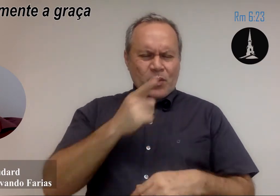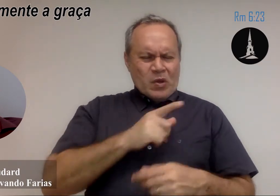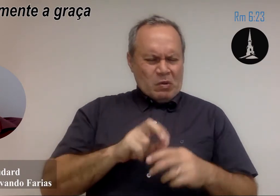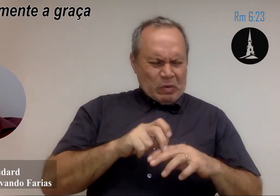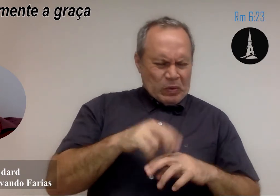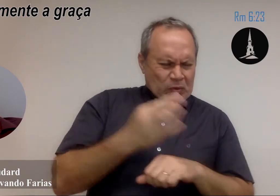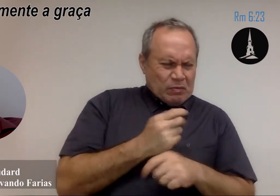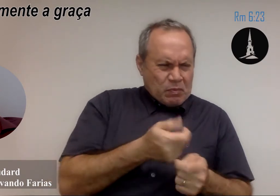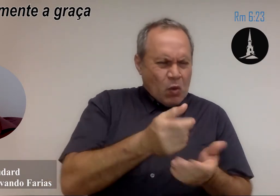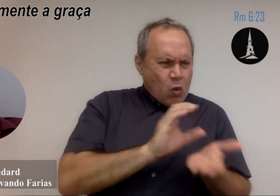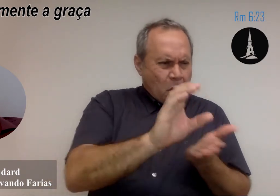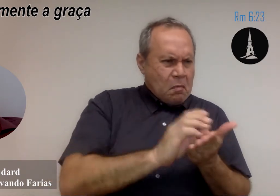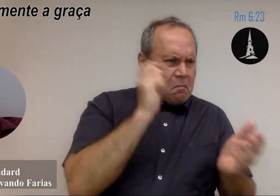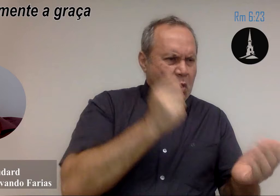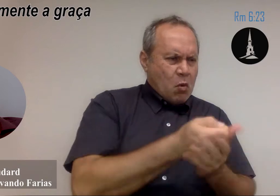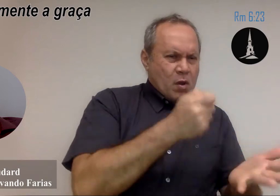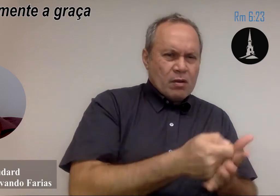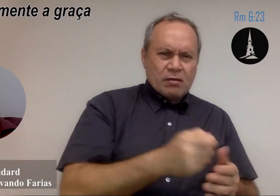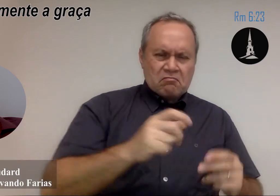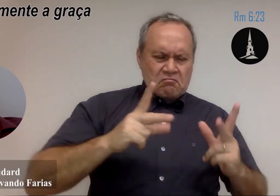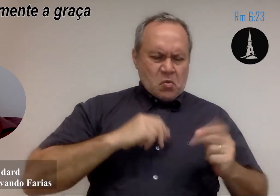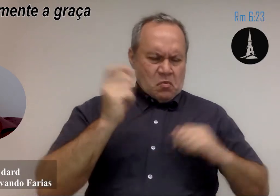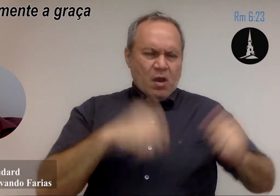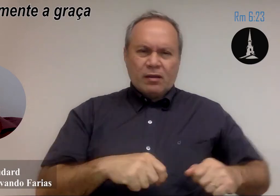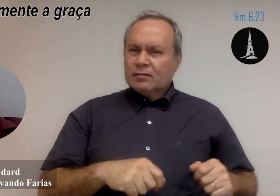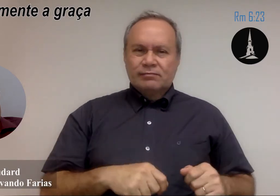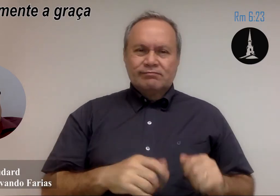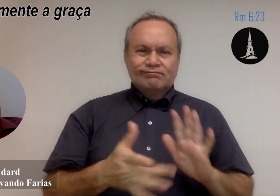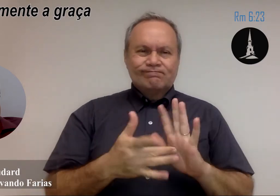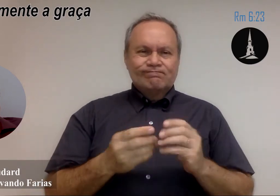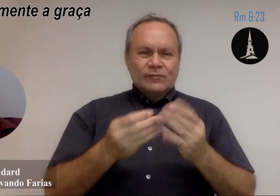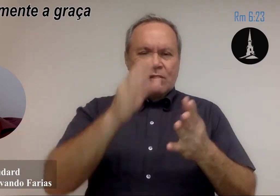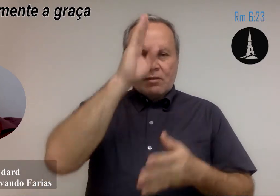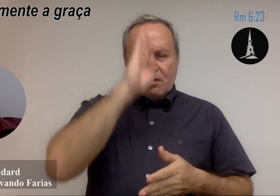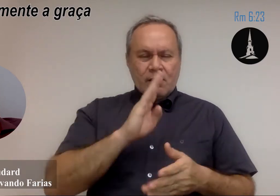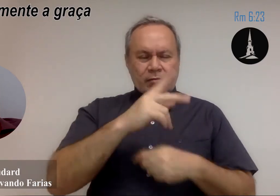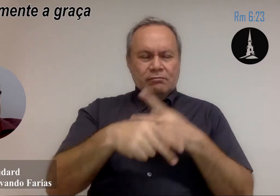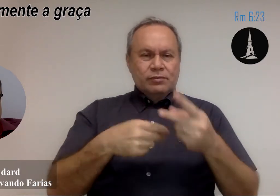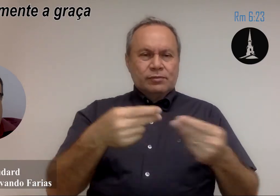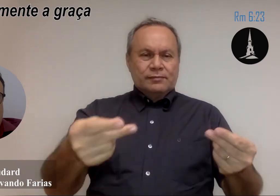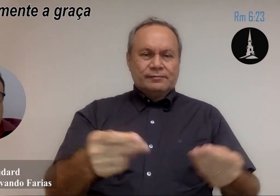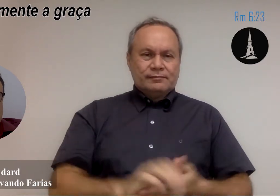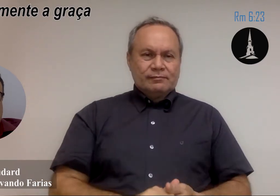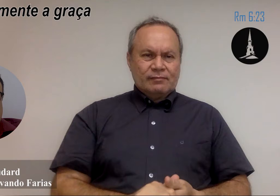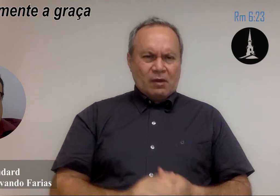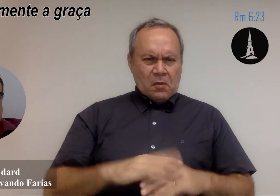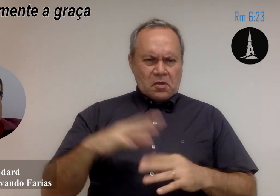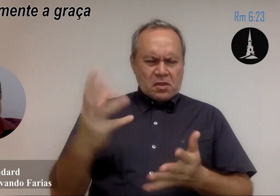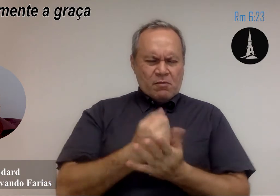não pode ser alcançado pelos nossos méritos. Não podemos salvar a nós